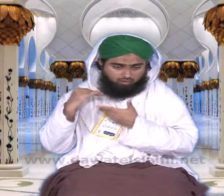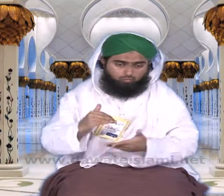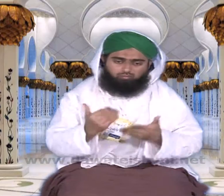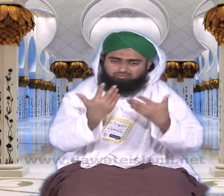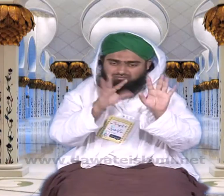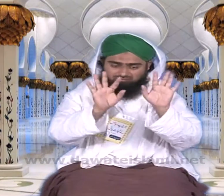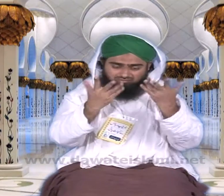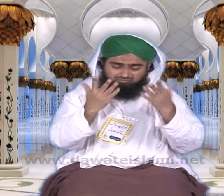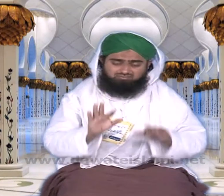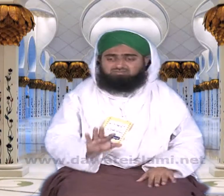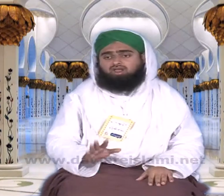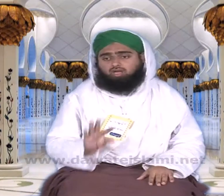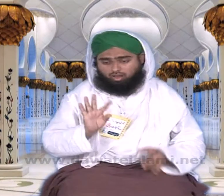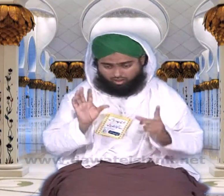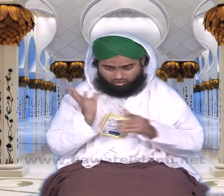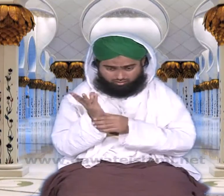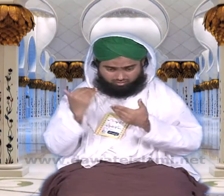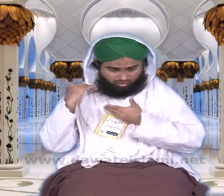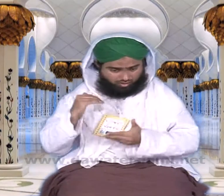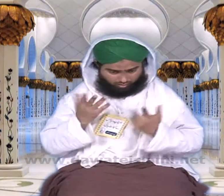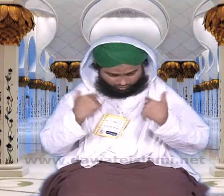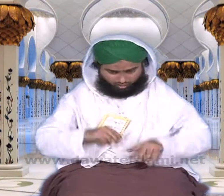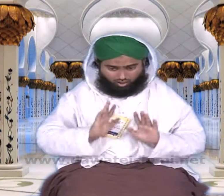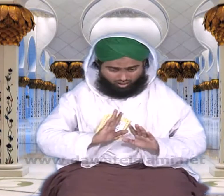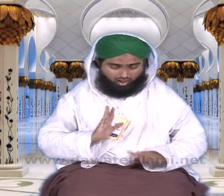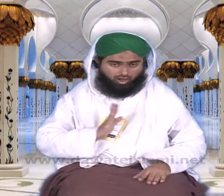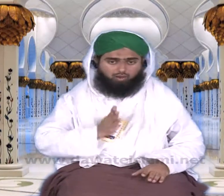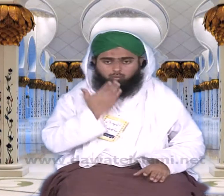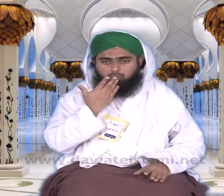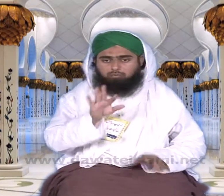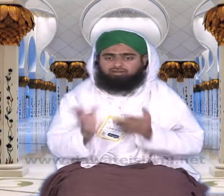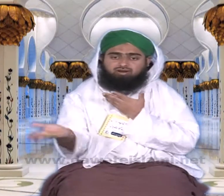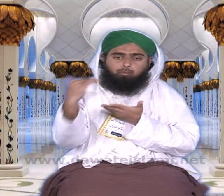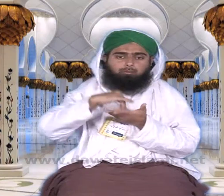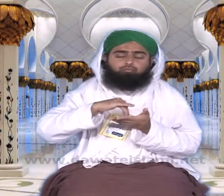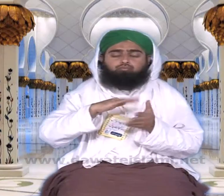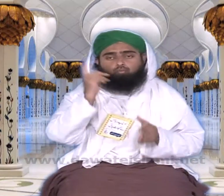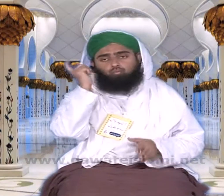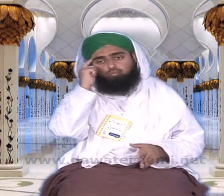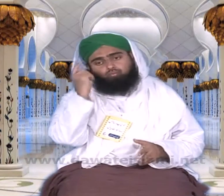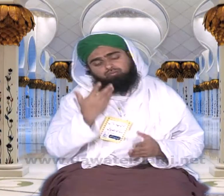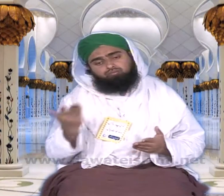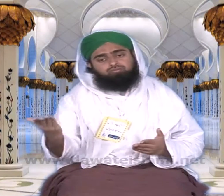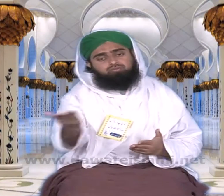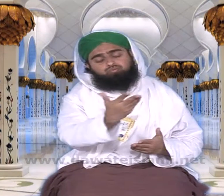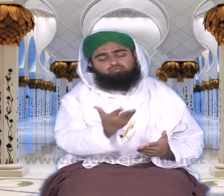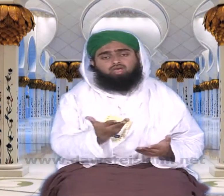جب وہ پیدا ہو گیا تو کاش وہ اپنی پیدائش کا مقدد سمجھ